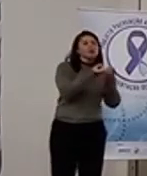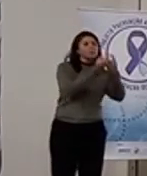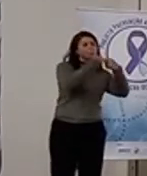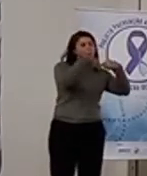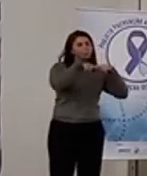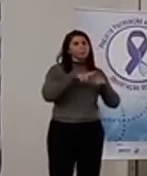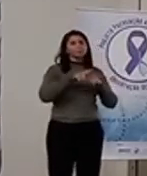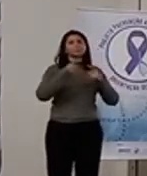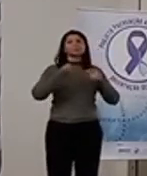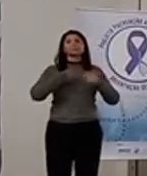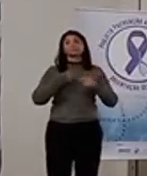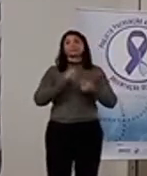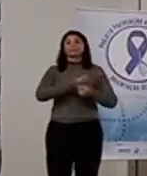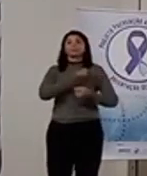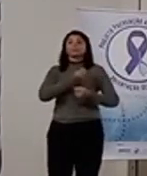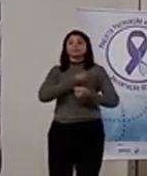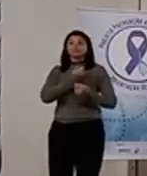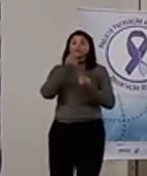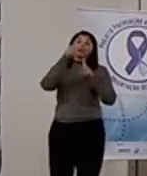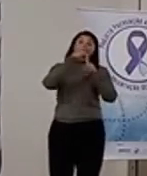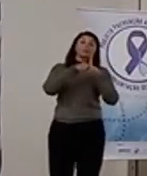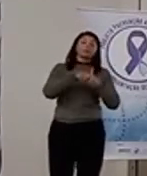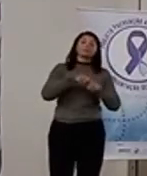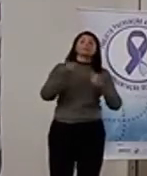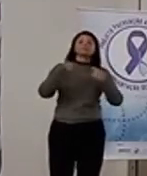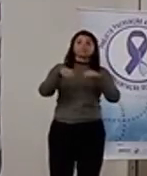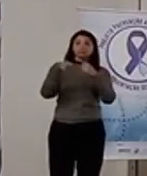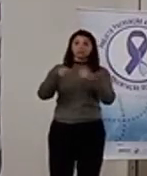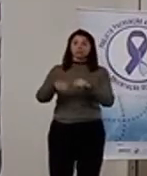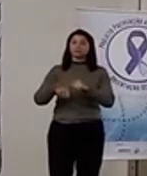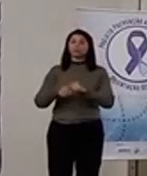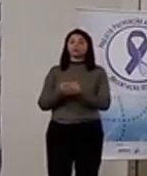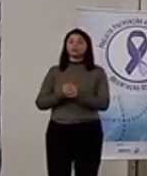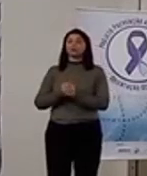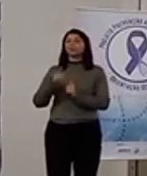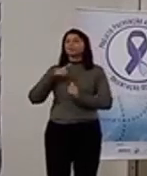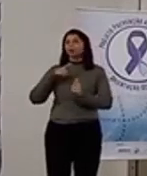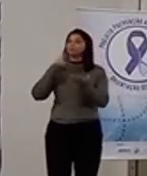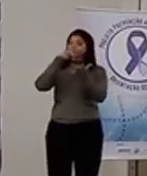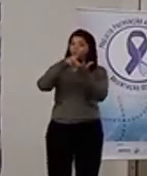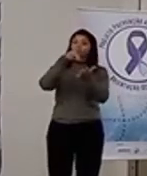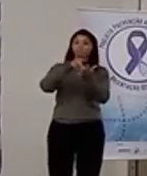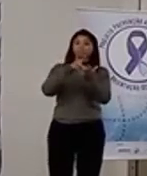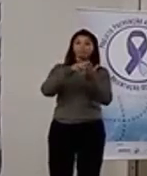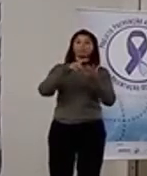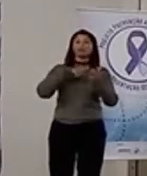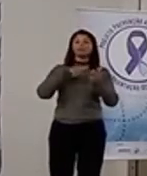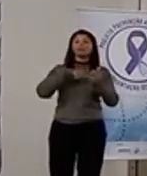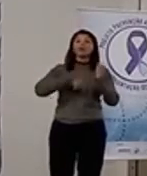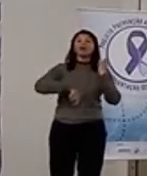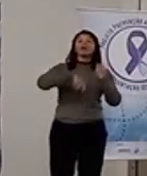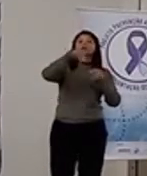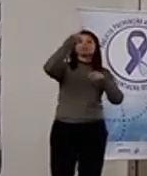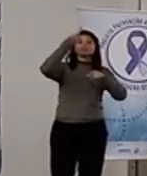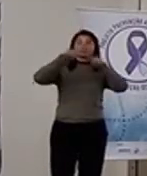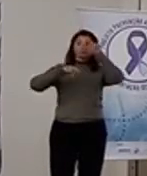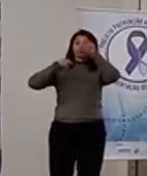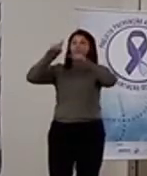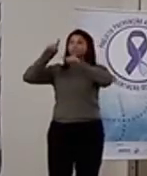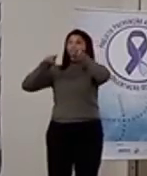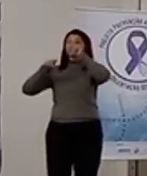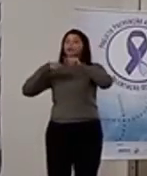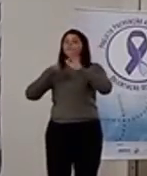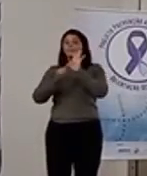poder sobreviver, passar um mês. Então, isso é uma realidade que acontece também. Tem dados que mostram que pessoas com doenças raras, suas